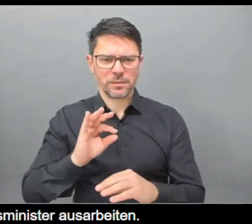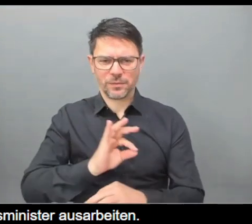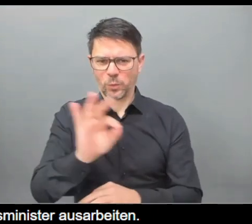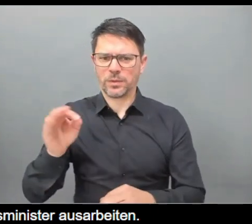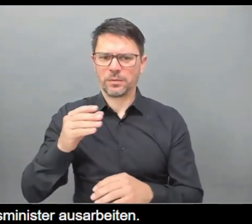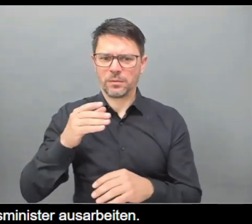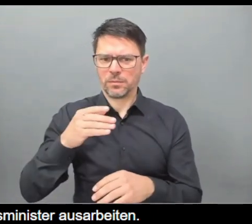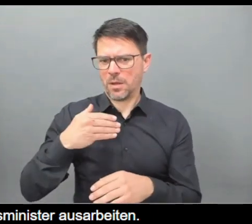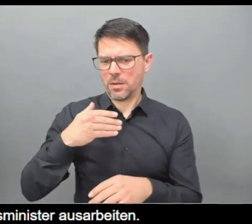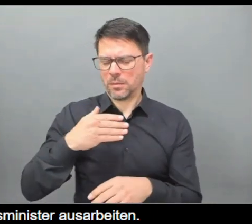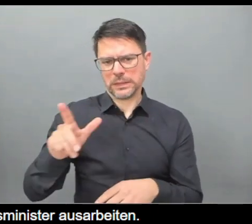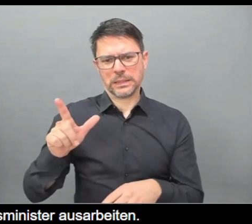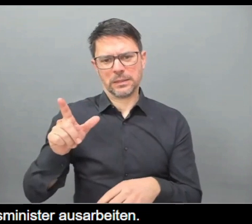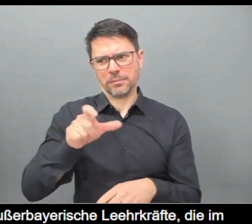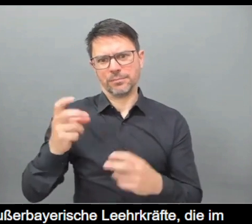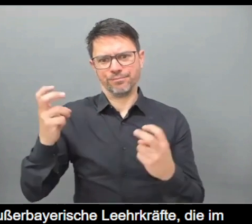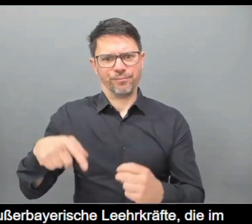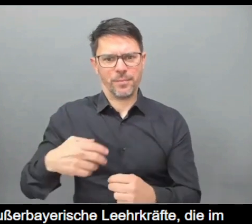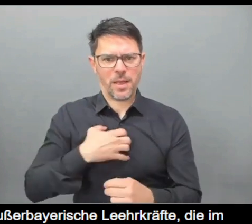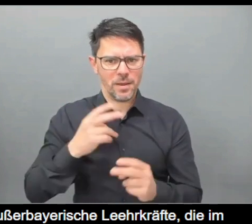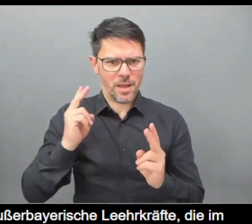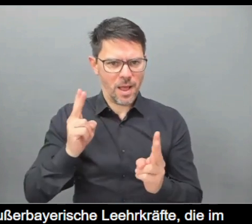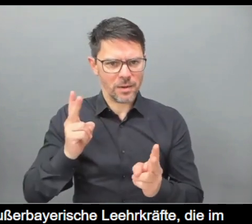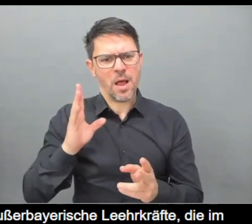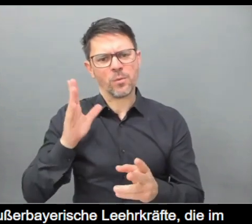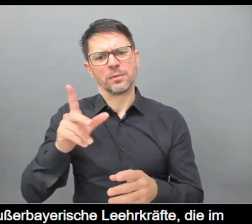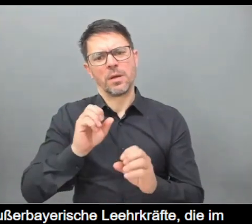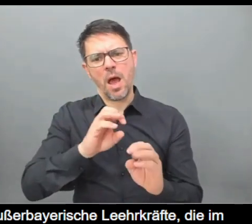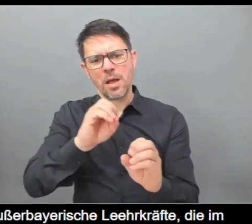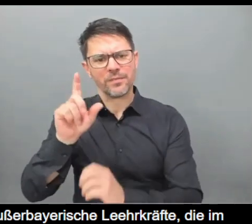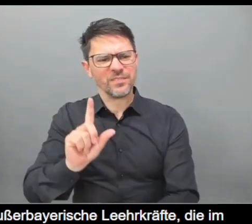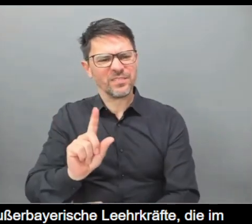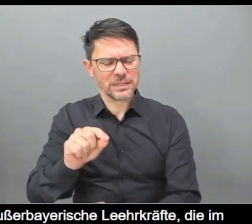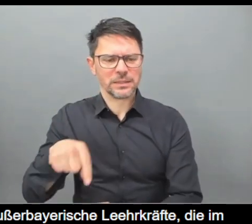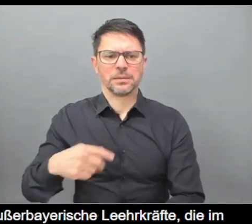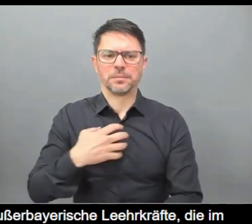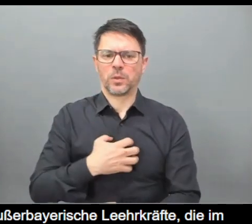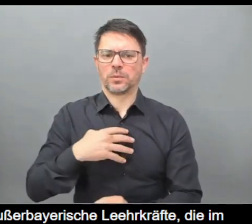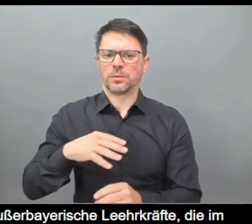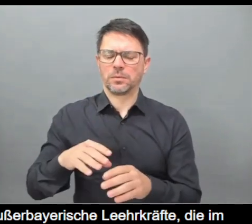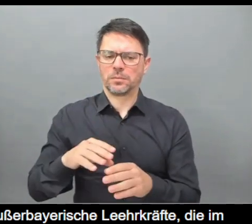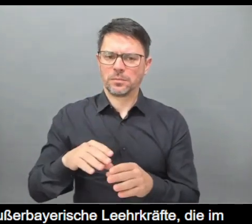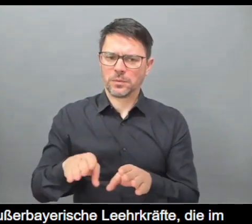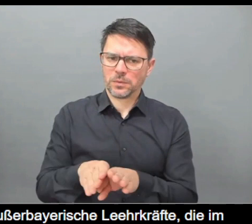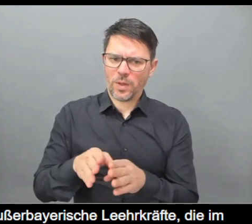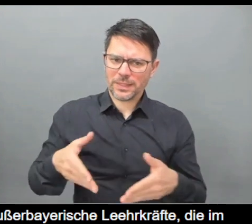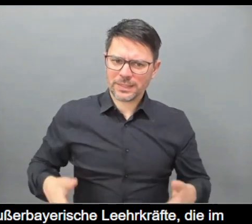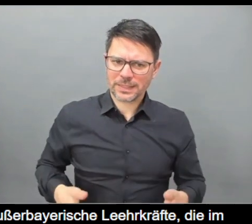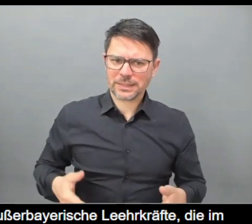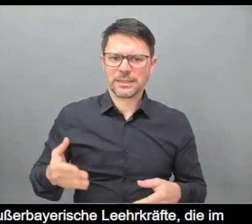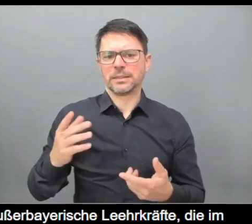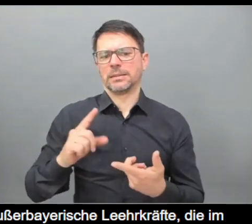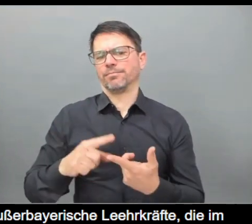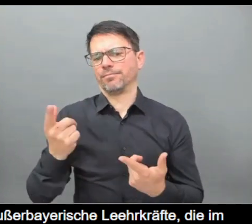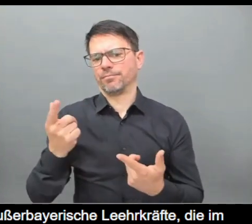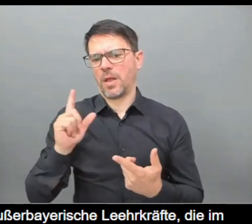Das ist ja etwas, was alle Beamtinnen und Beamten in Bayern betrifft, was aktuell auch sich schon im Gesetzgebungsverfahren